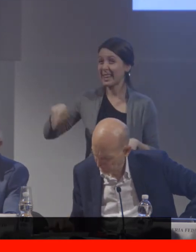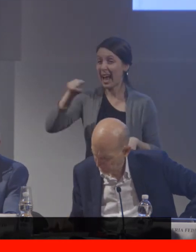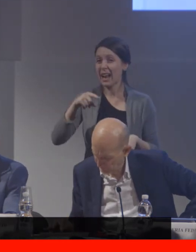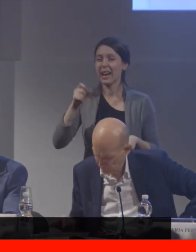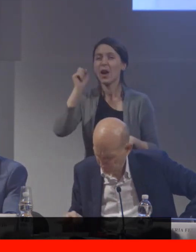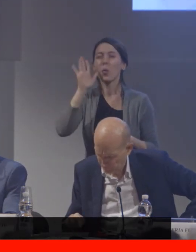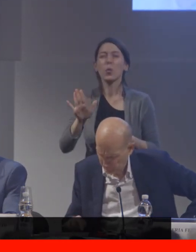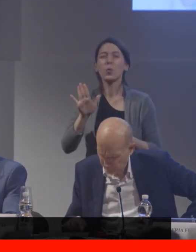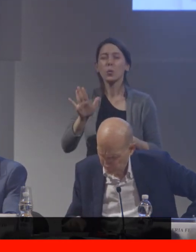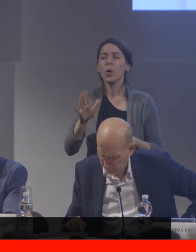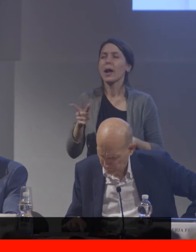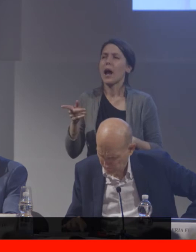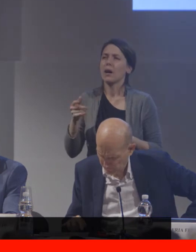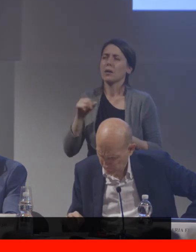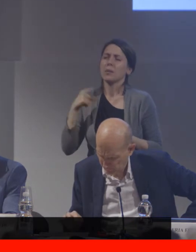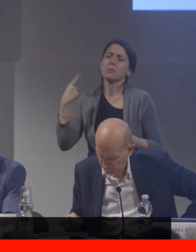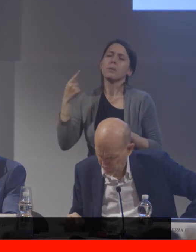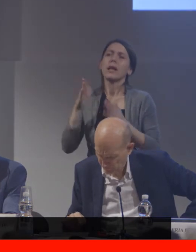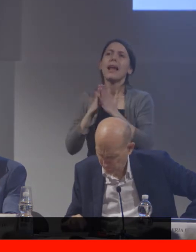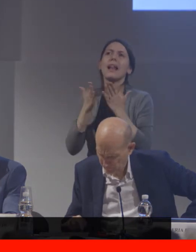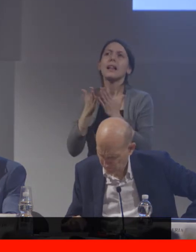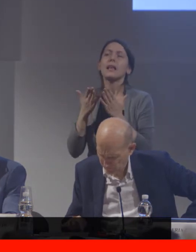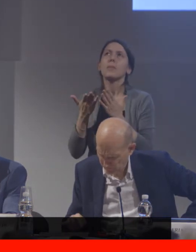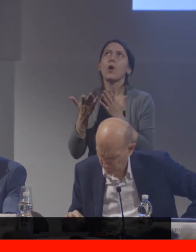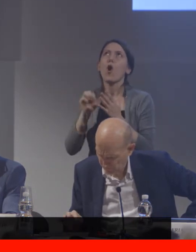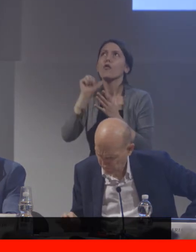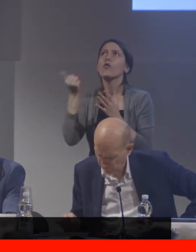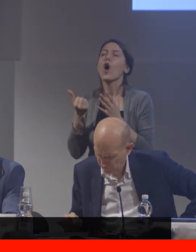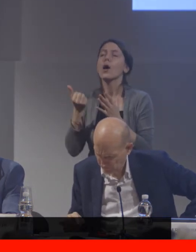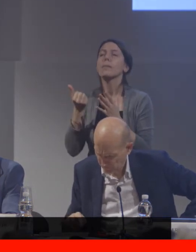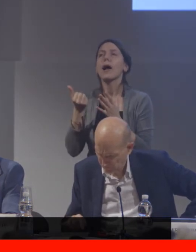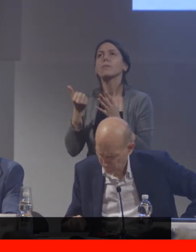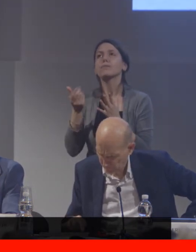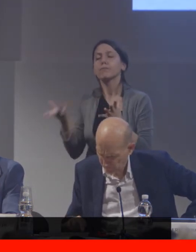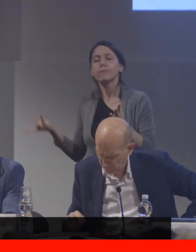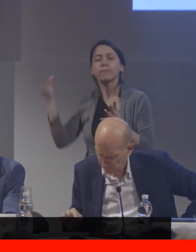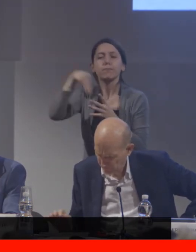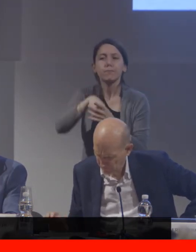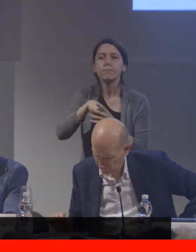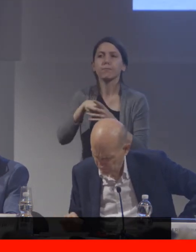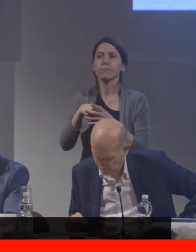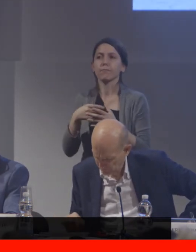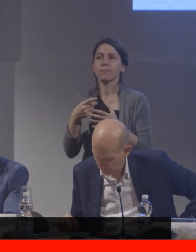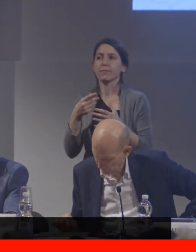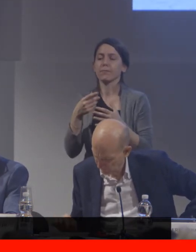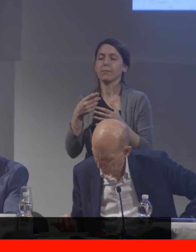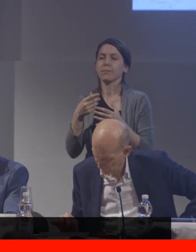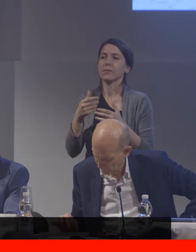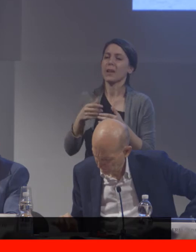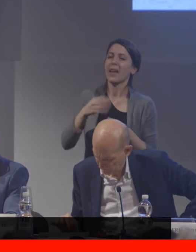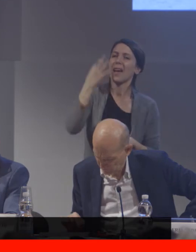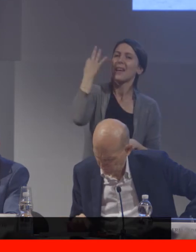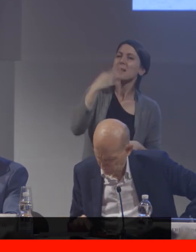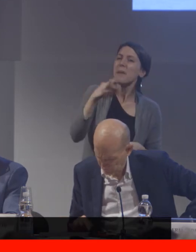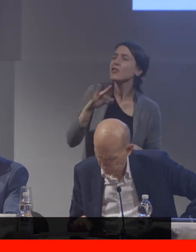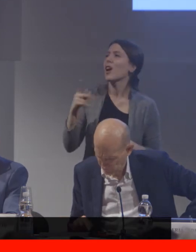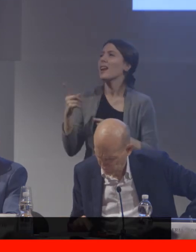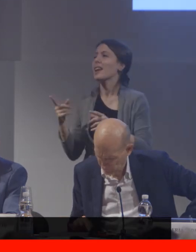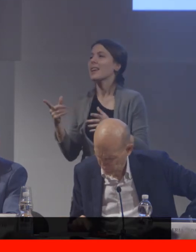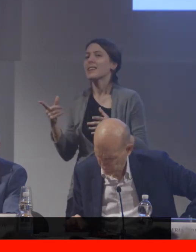che forse più di altri sintetizza poi il senso di questo incontro tra lo specialismo